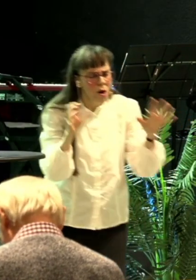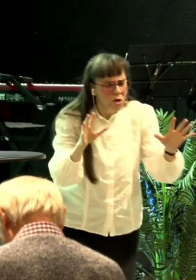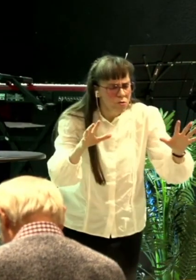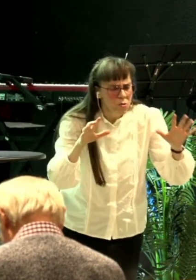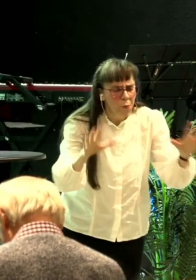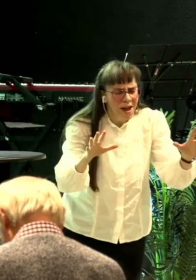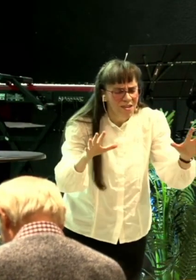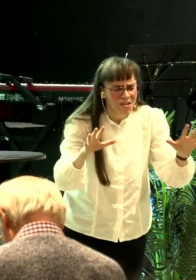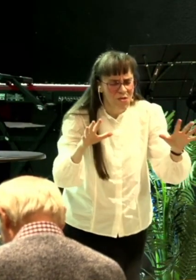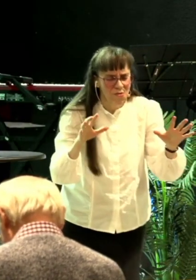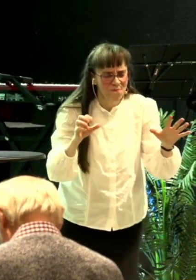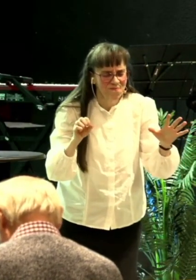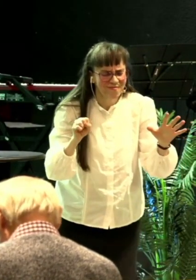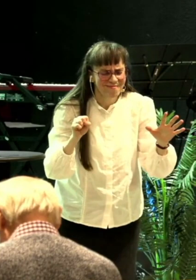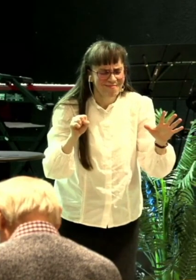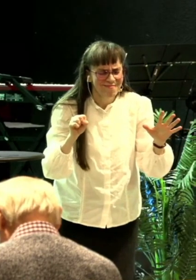allow God to surprise you.